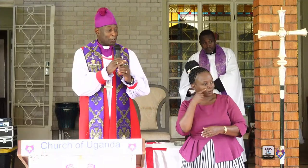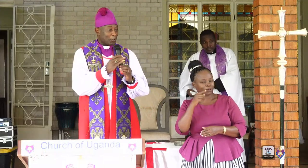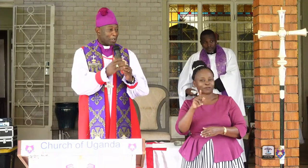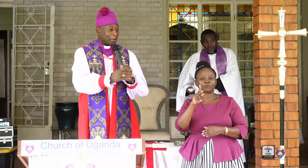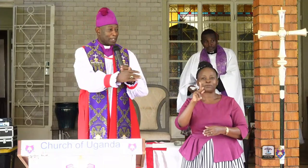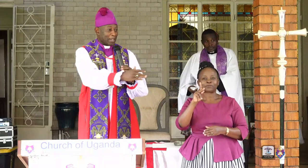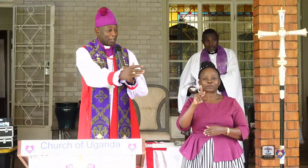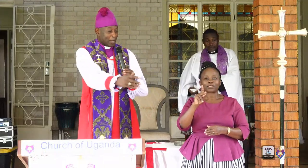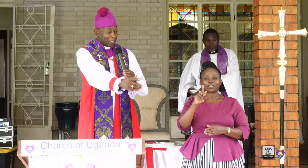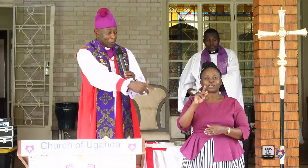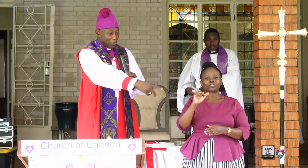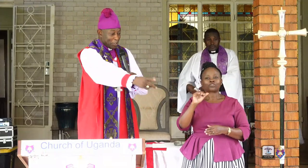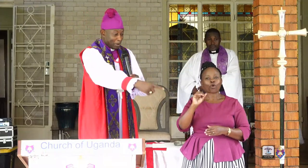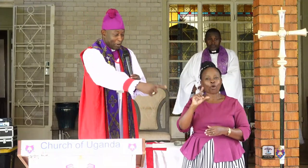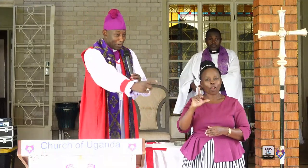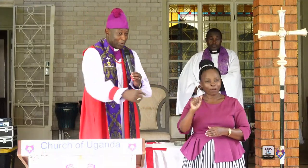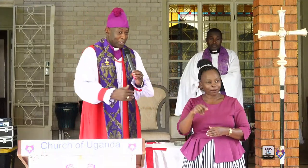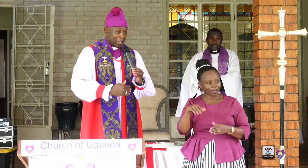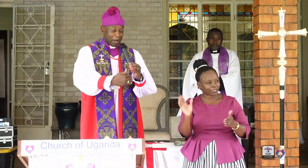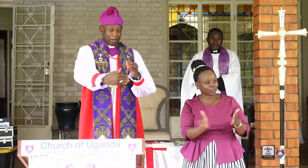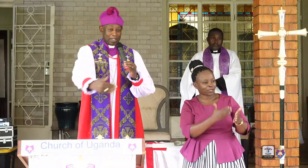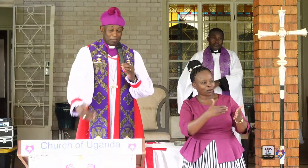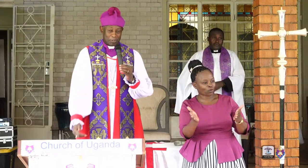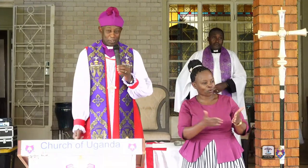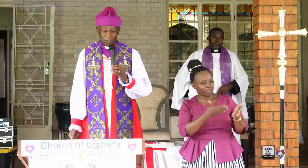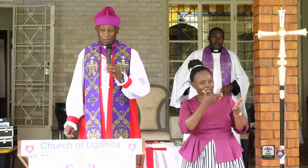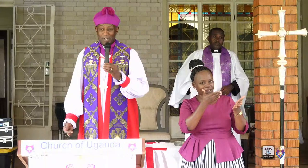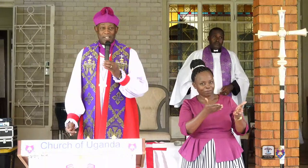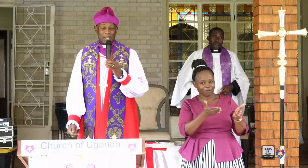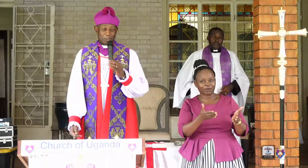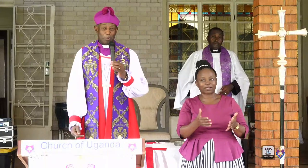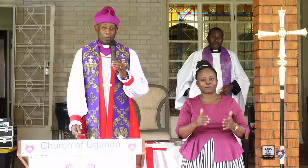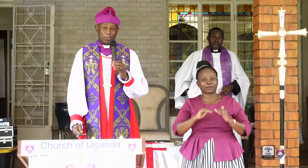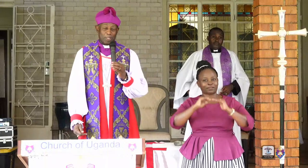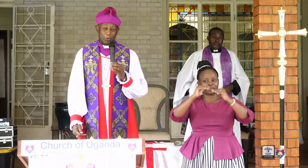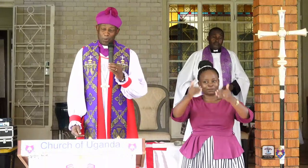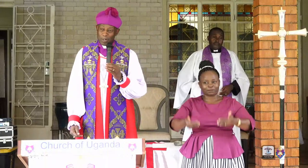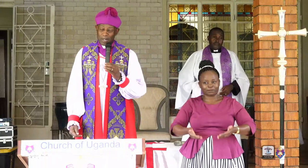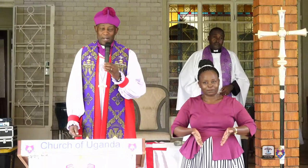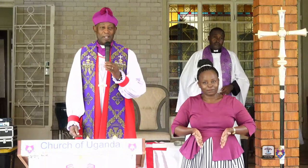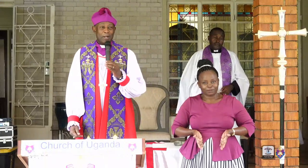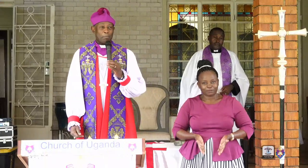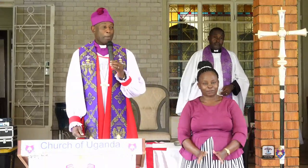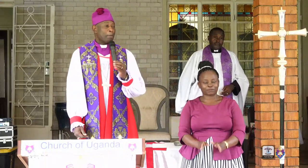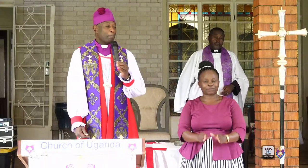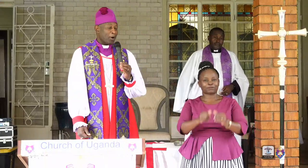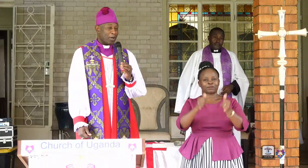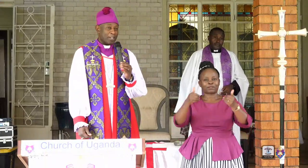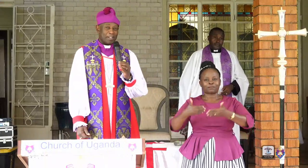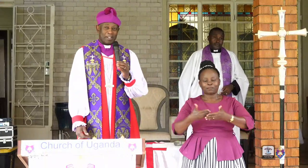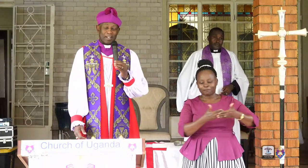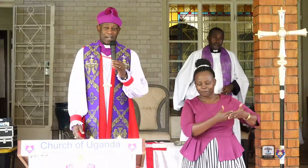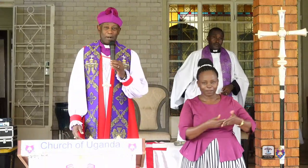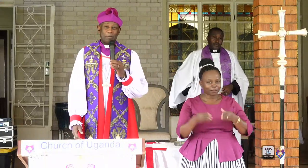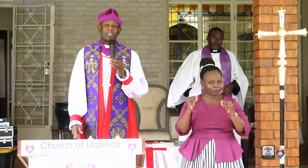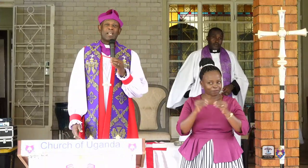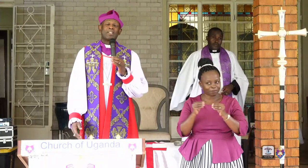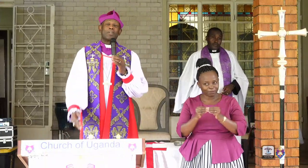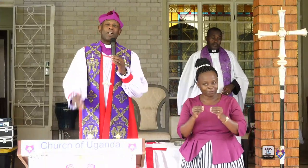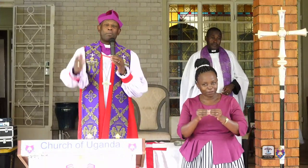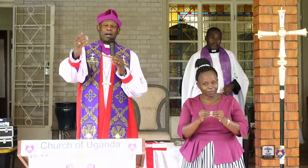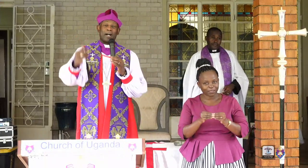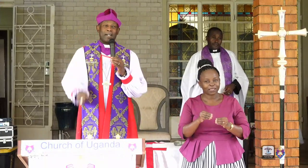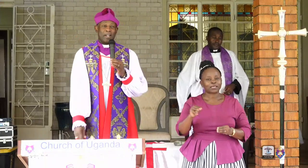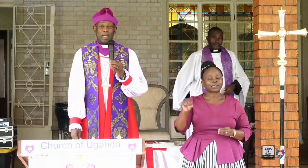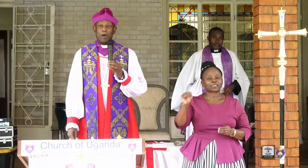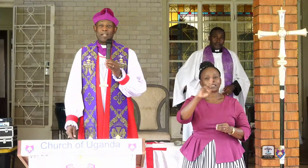wano kyolaba tali watera okuyimba wano abadde muzito yasumula okuseggulu baby boy Mrs.